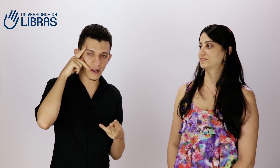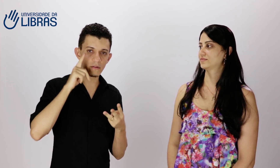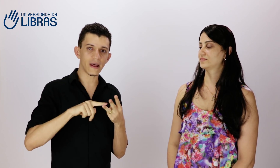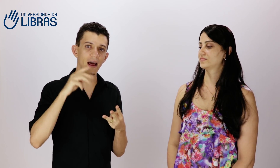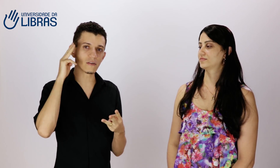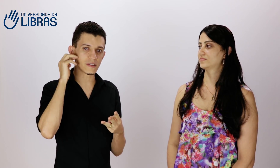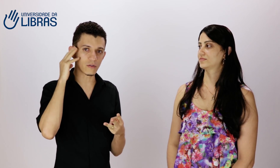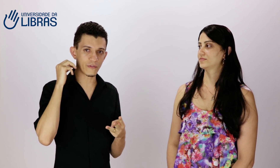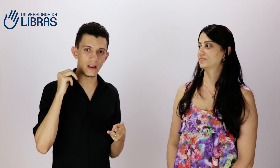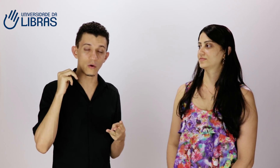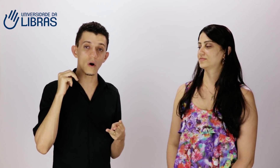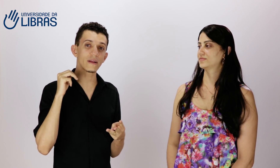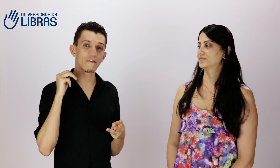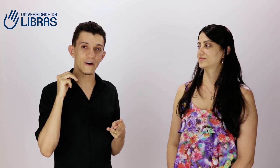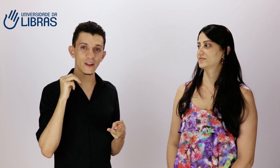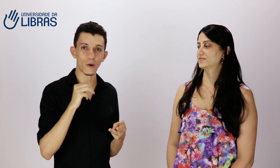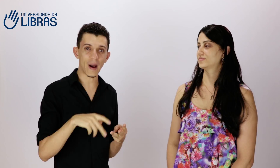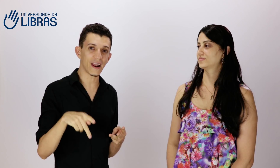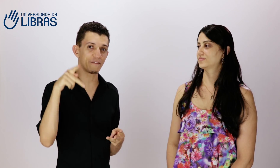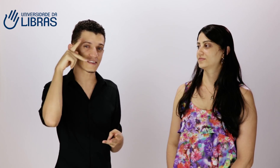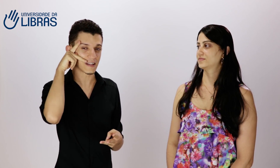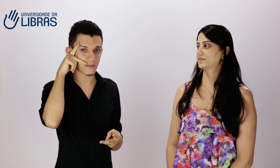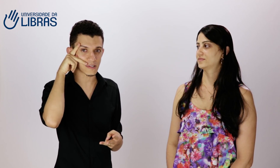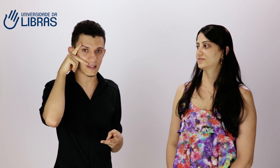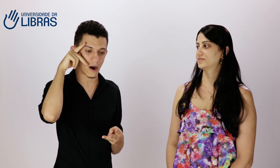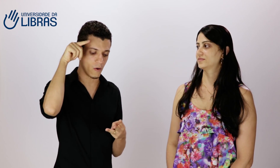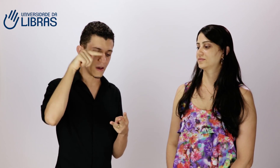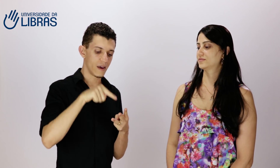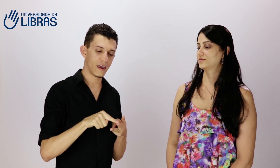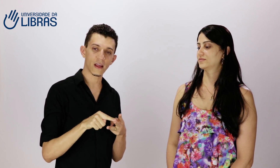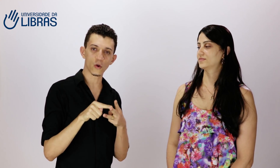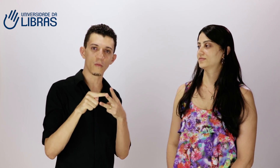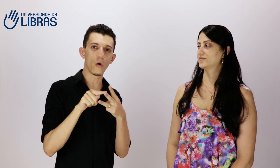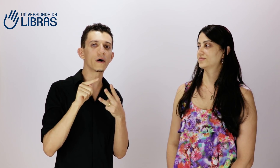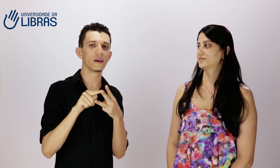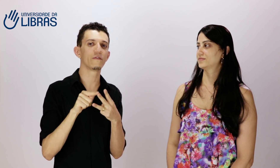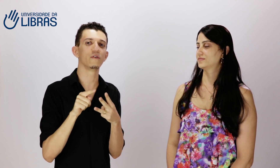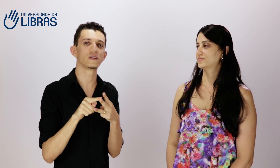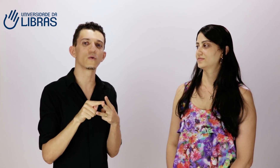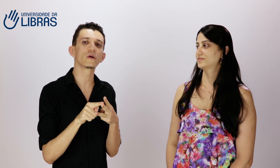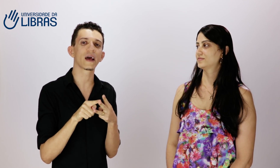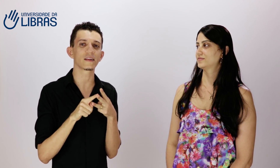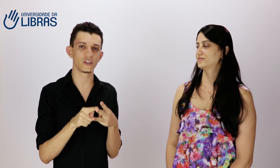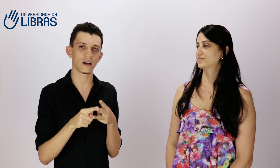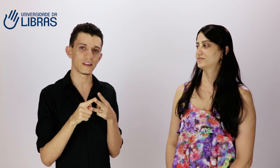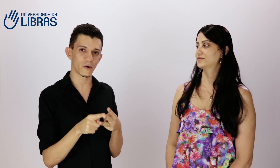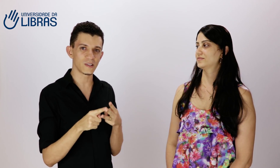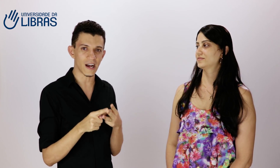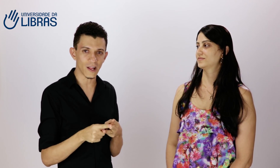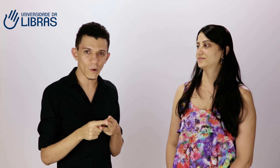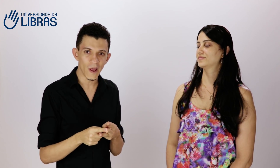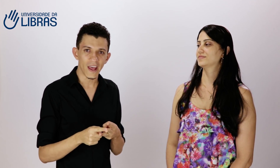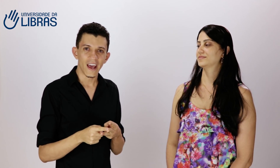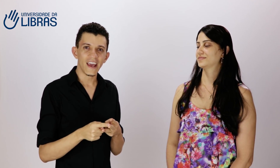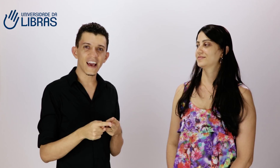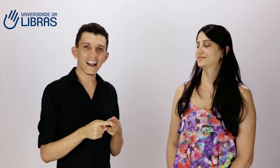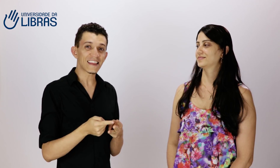marido dela e o sinal do filho. Quando ela foi retomar, ela fez tanto o sinal e retomou aqui, que foi o segundo que ela tinha categorizado, e ela